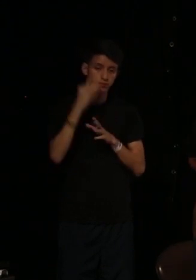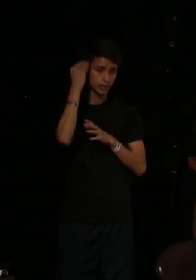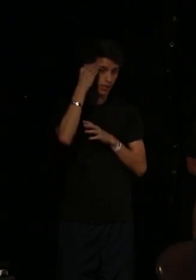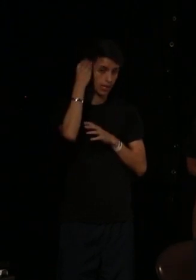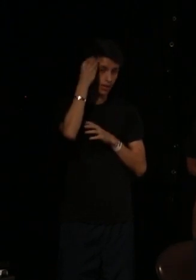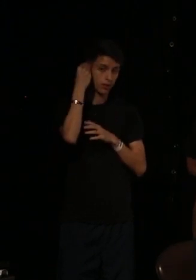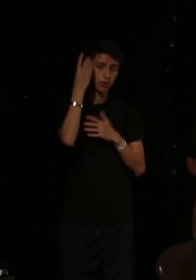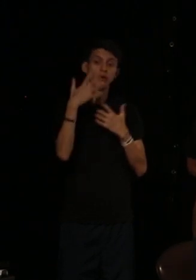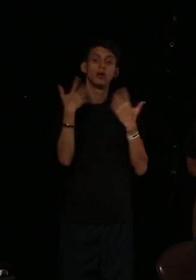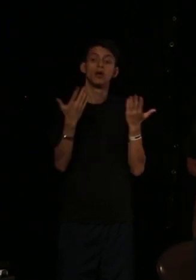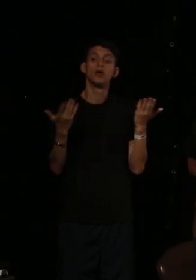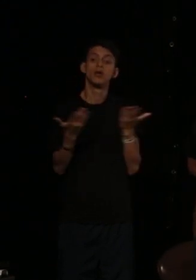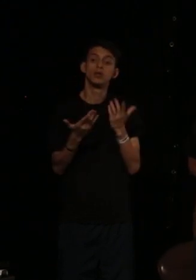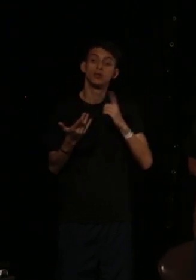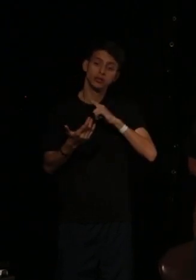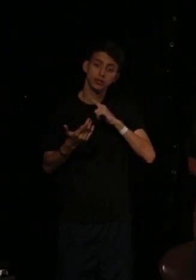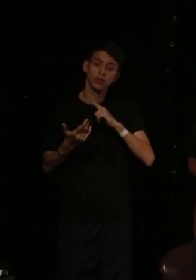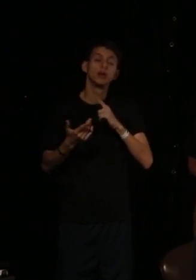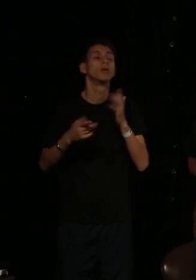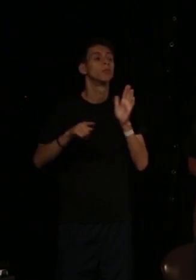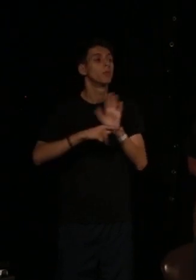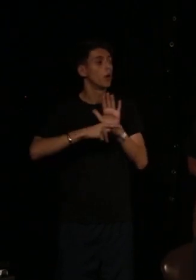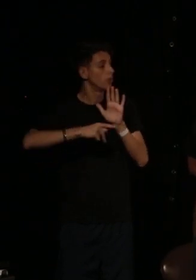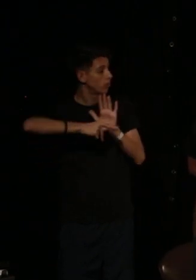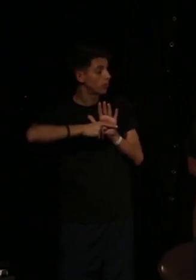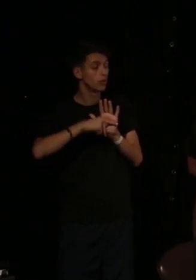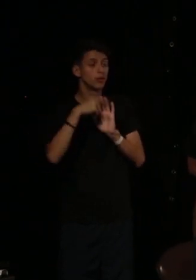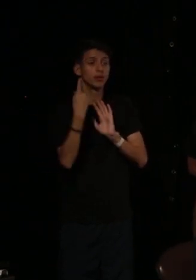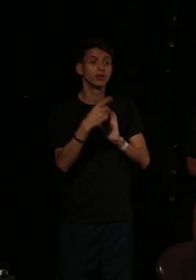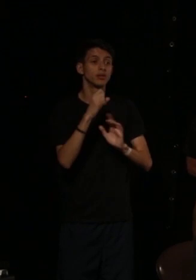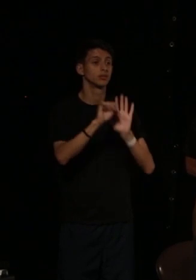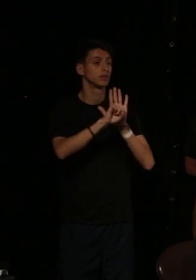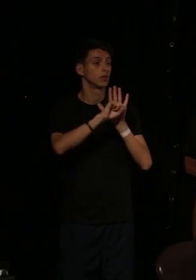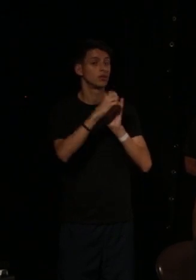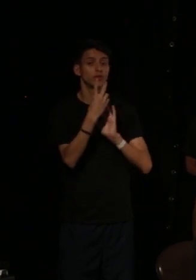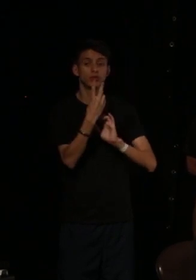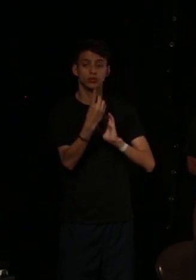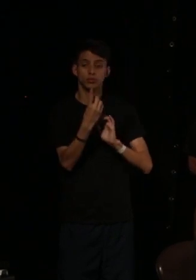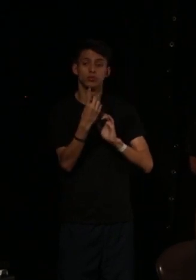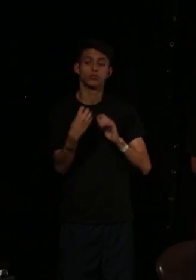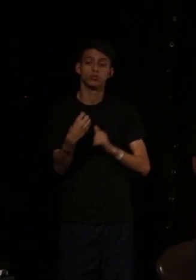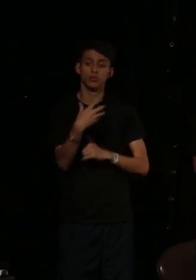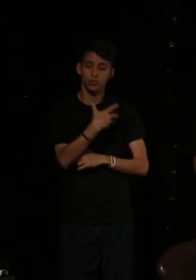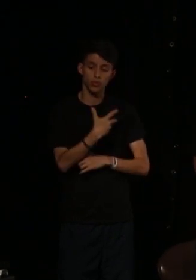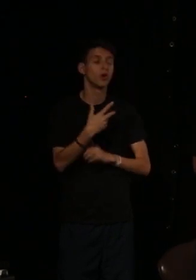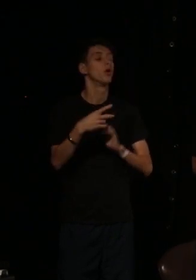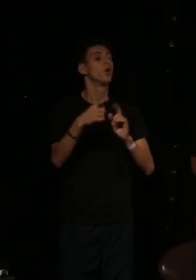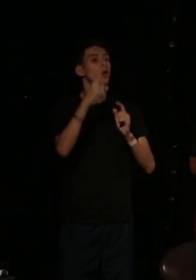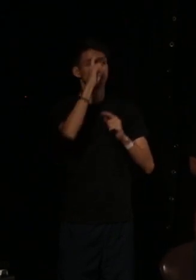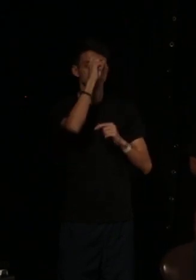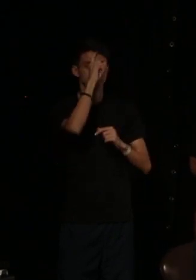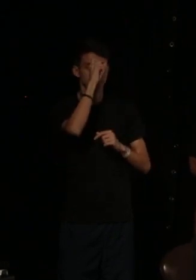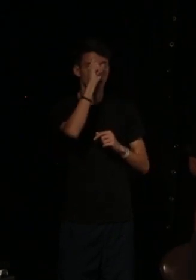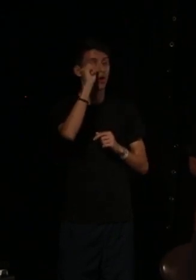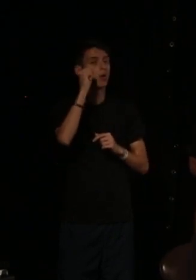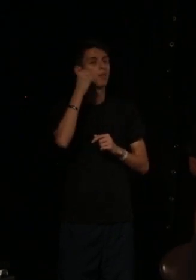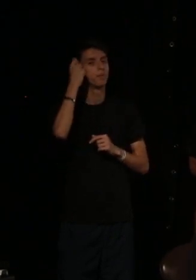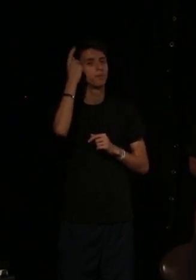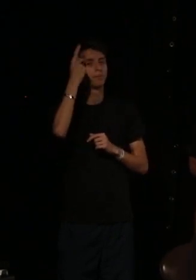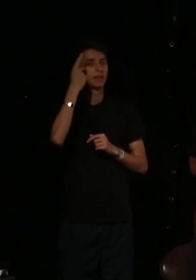E hoje a gente chega no século XXI com uma nova visão de hospital geral, com uma nova visão de hospital psiquiátrico e